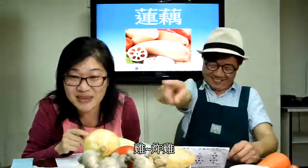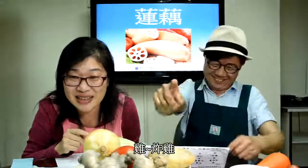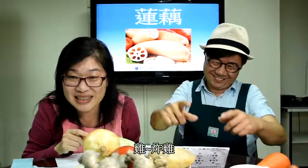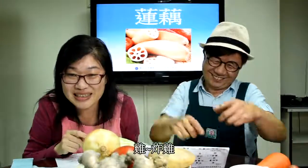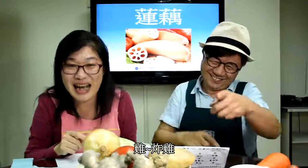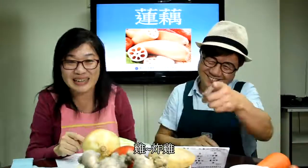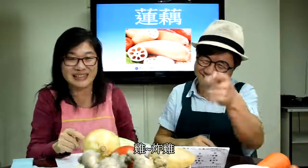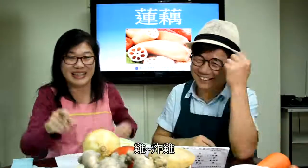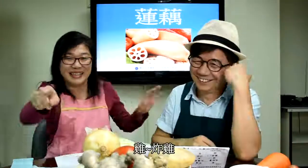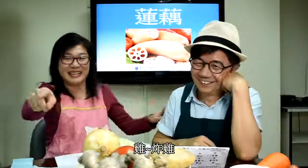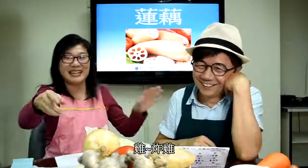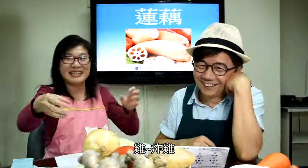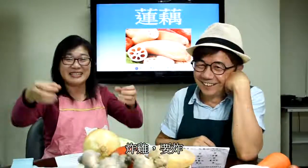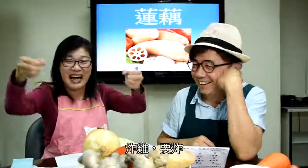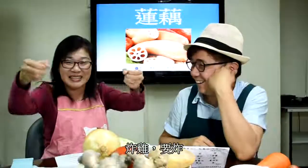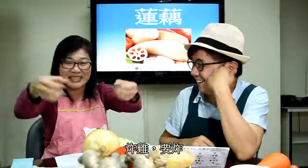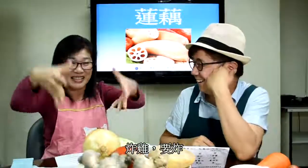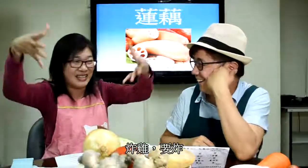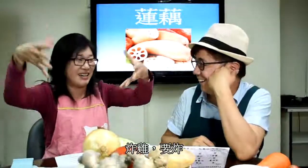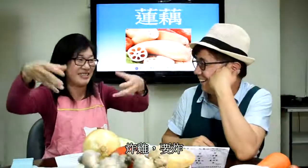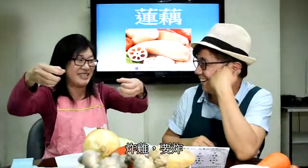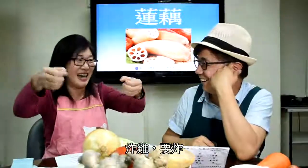炸鸡，炸鸡要炸。